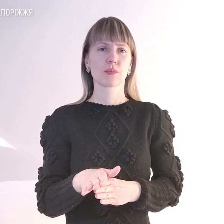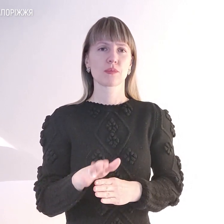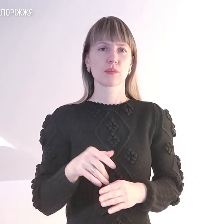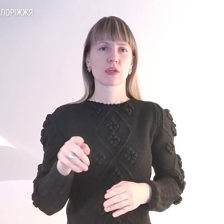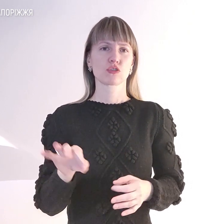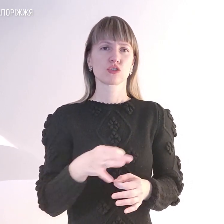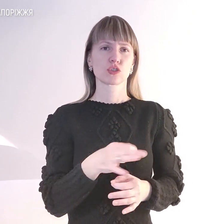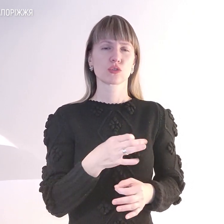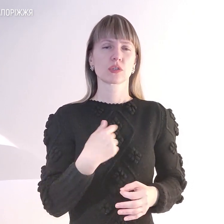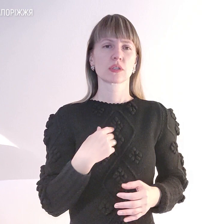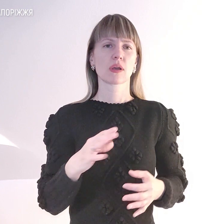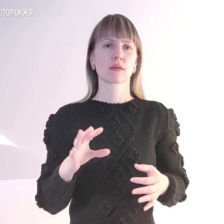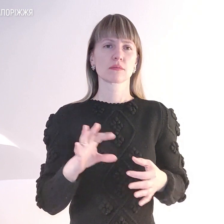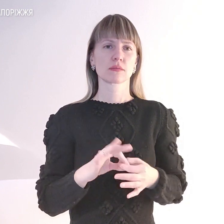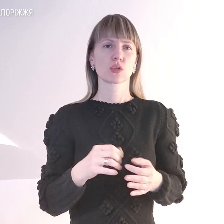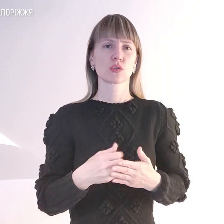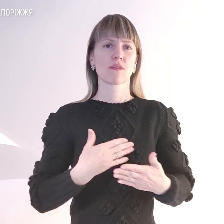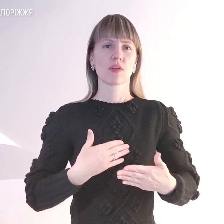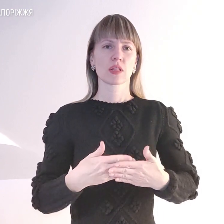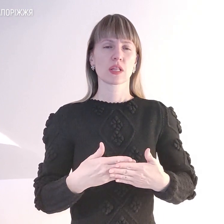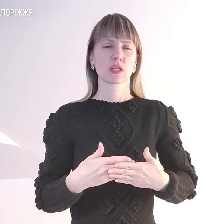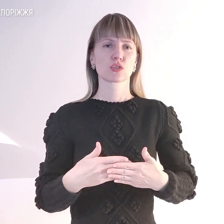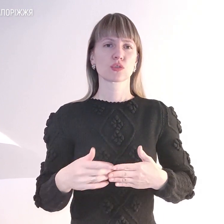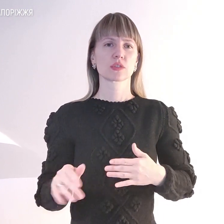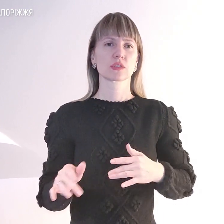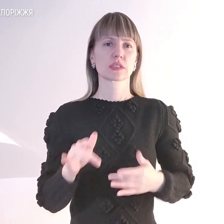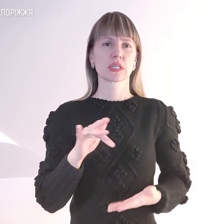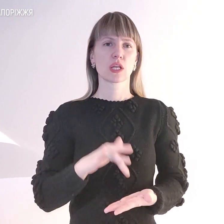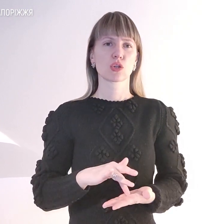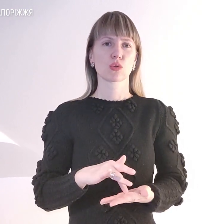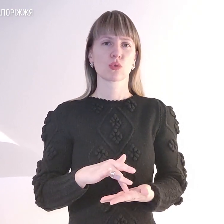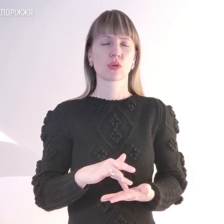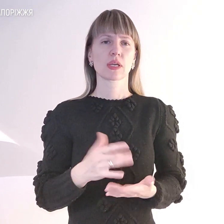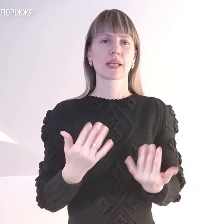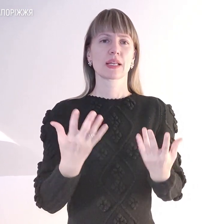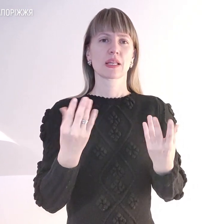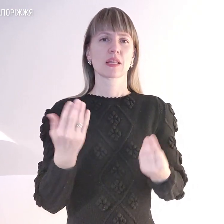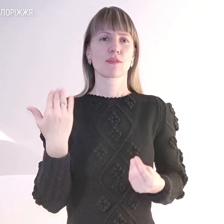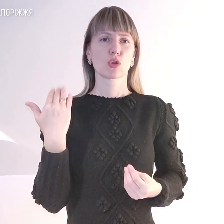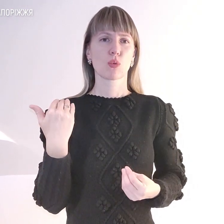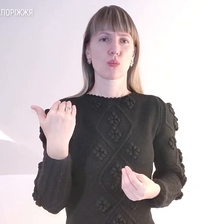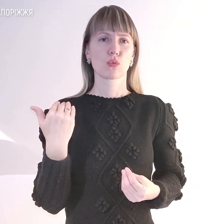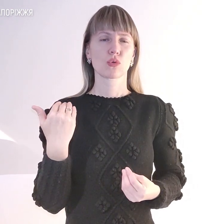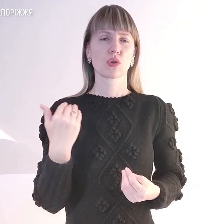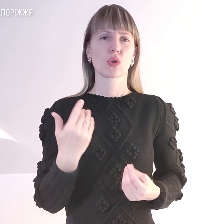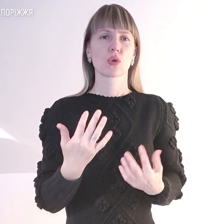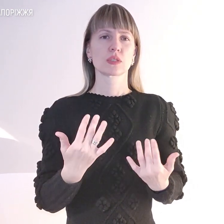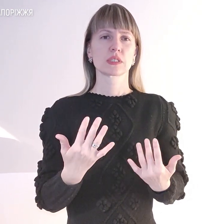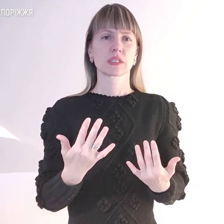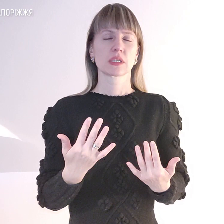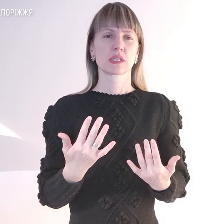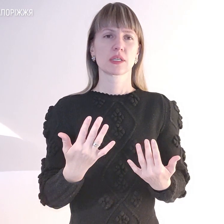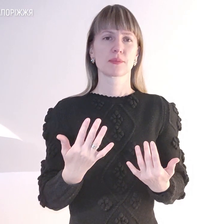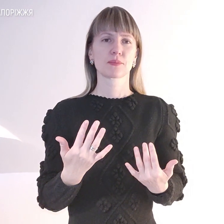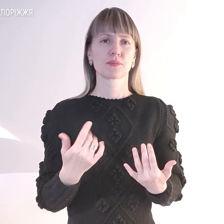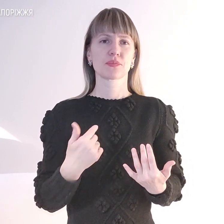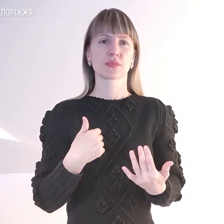шиють. Я долучився до волонтерського центру кілька днів тому, оскільки я хотів